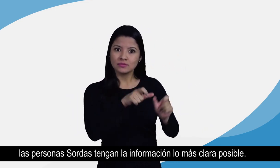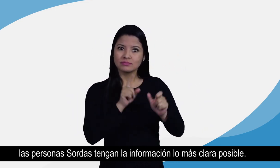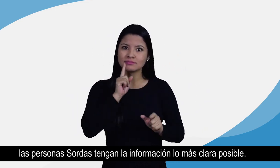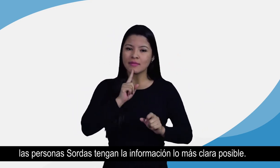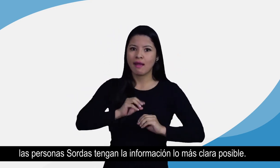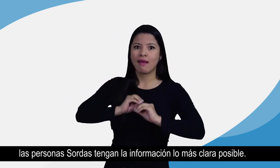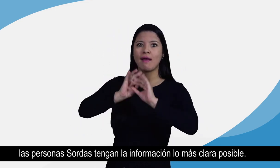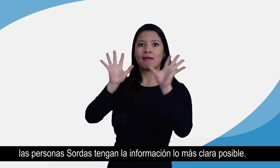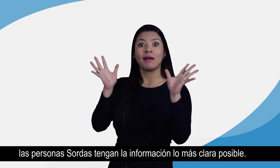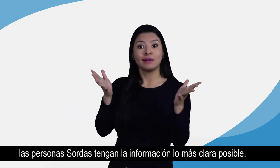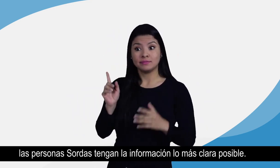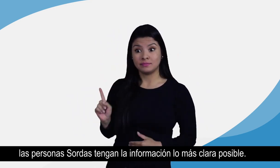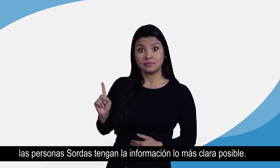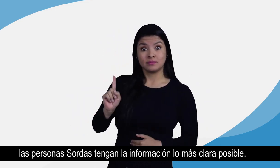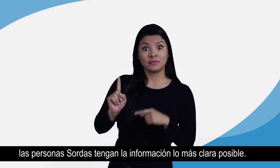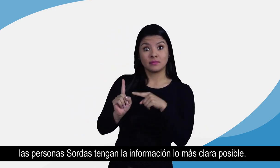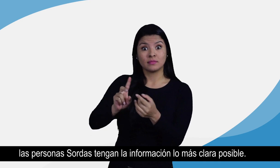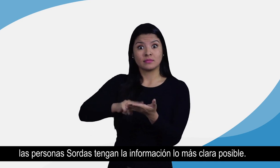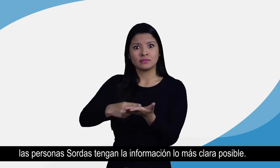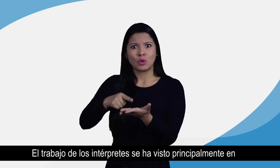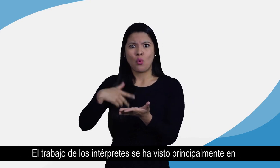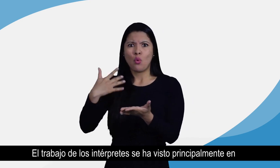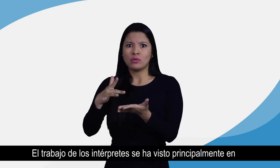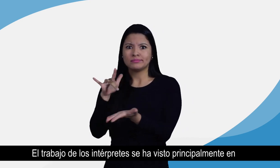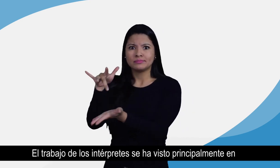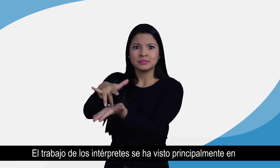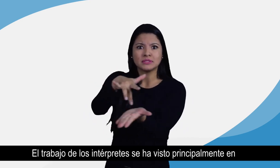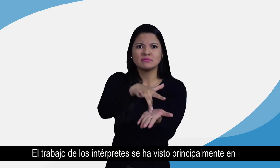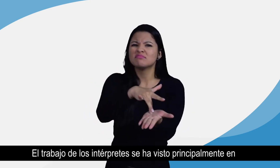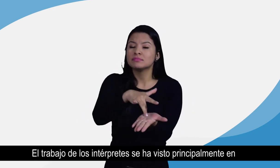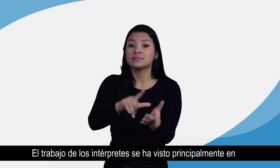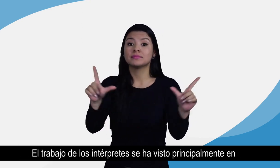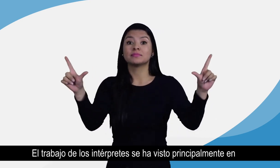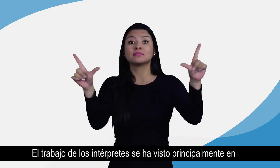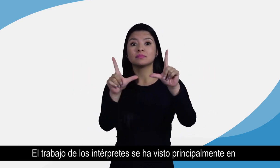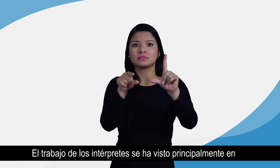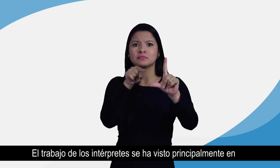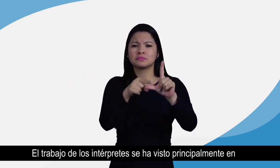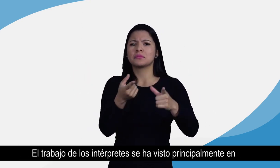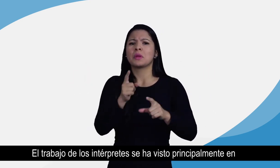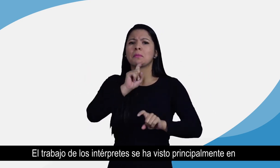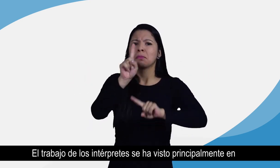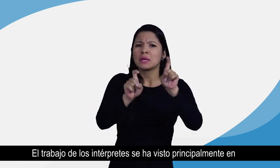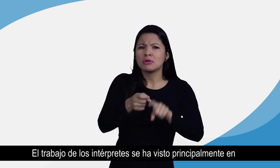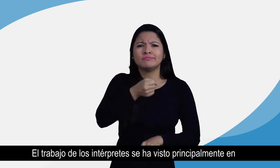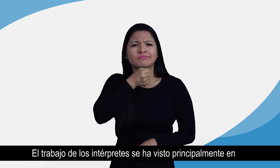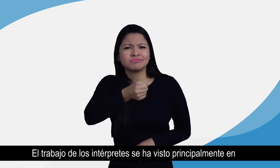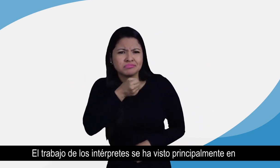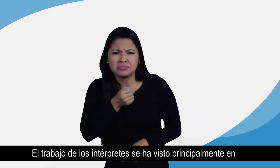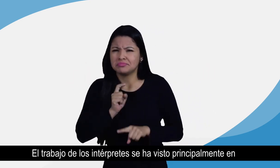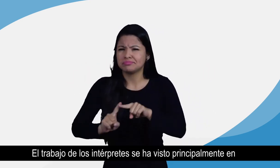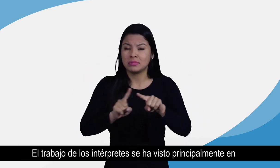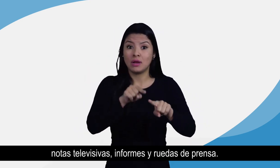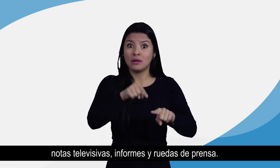sordas tengan la información lo más clara posible. El trabajo de los intérpretes se ha visto principalmente en notas